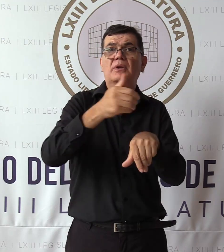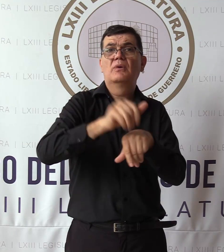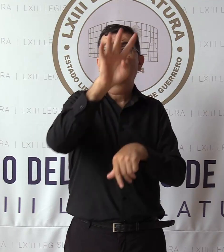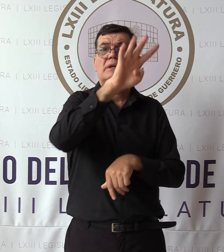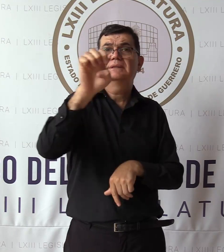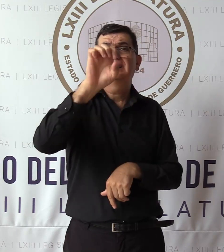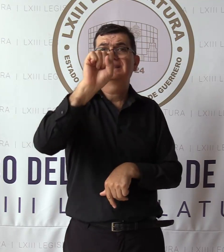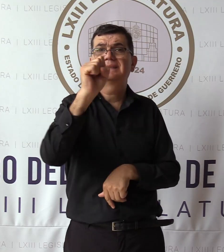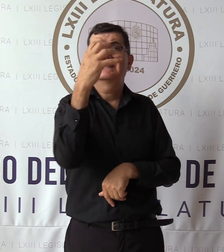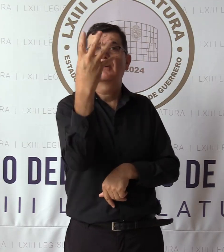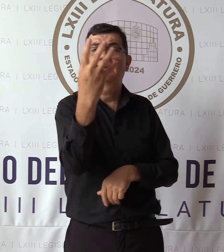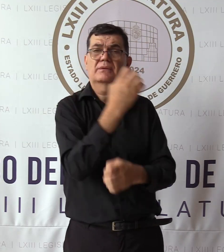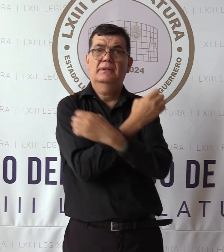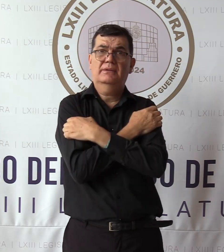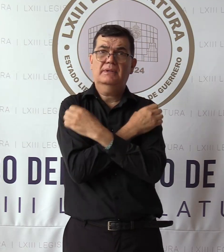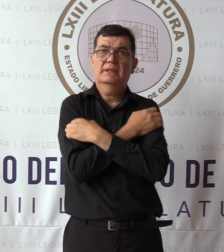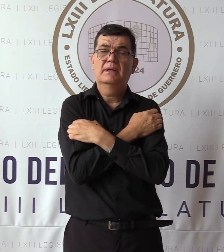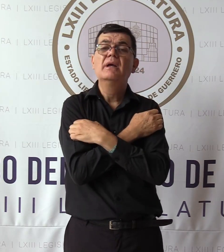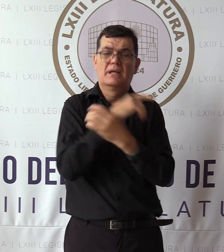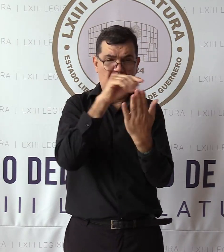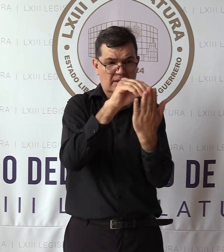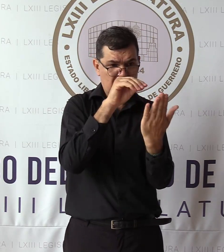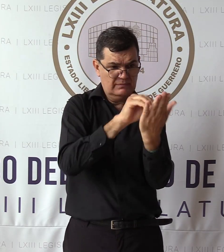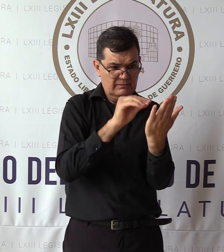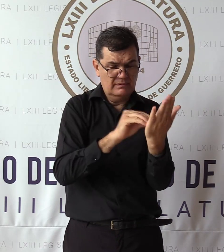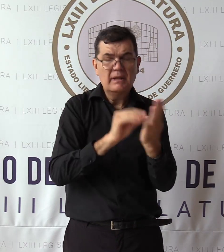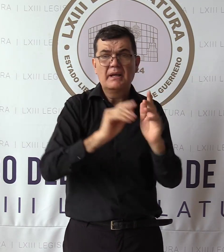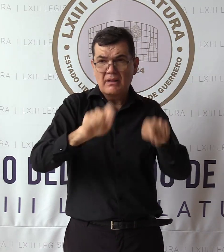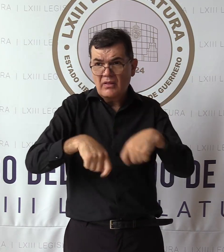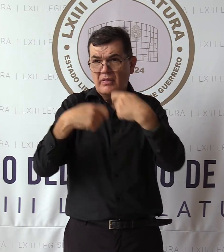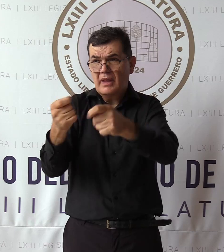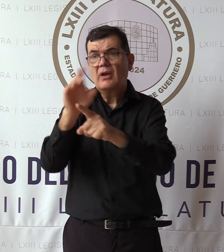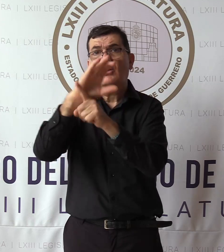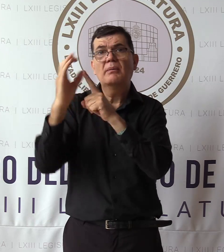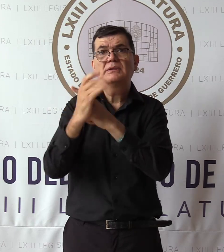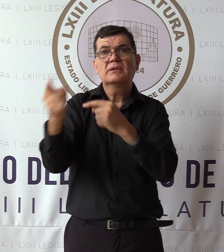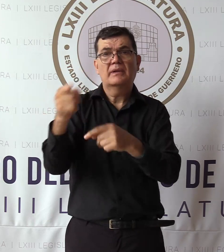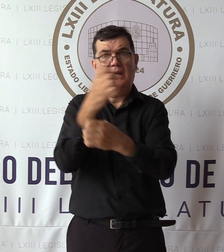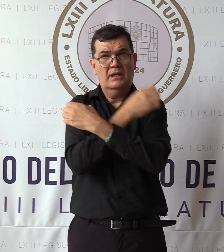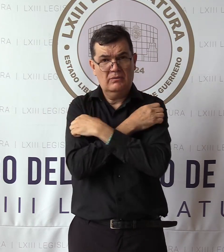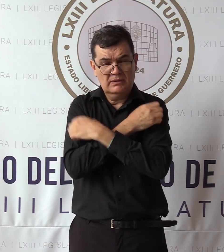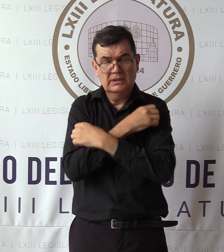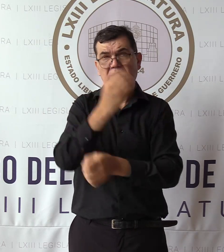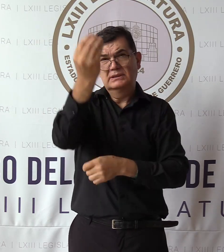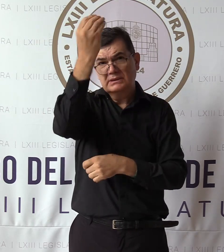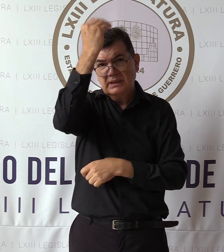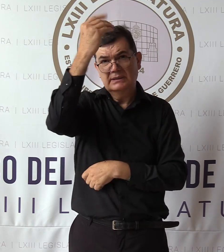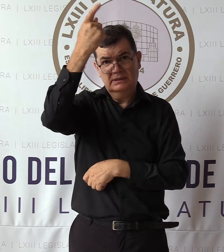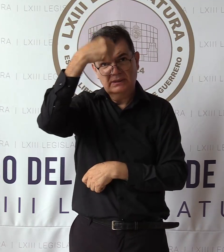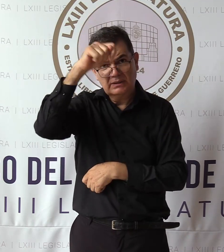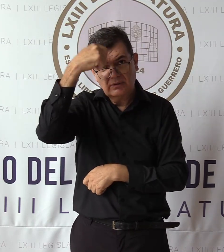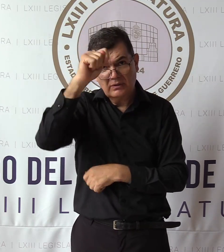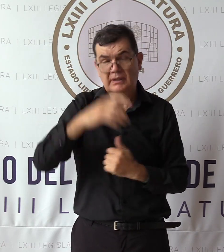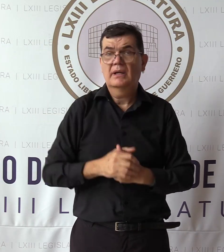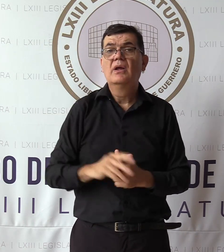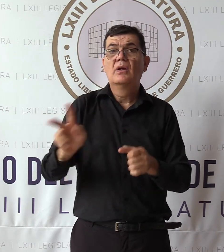464 de Educación, misma que fue turnada a la Comisión de Educación, Ciencia y Tecnología. Dada la naturaleza